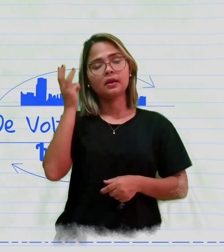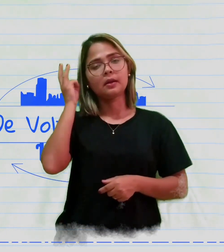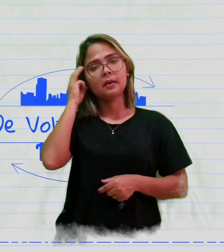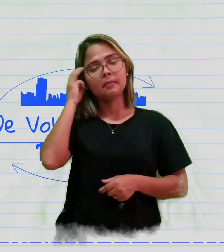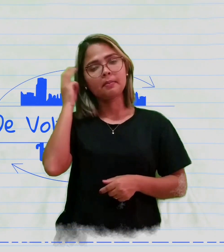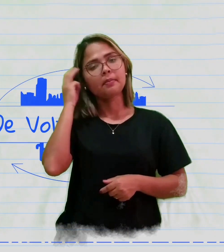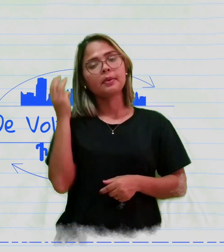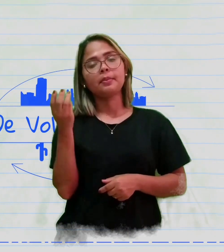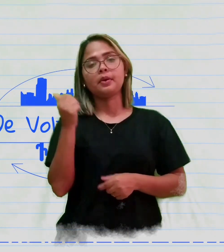com a Lara ficando, tipo...